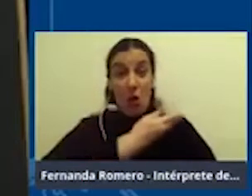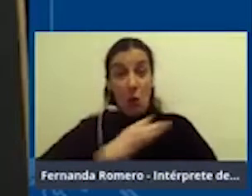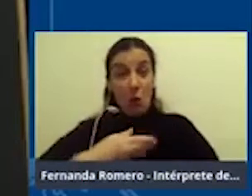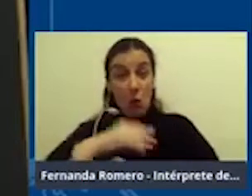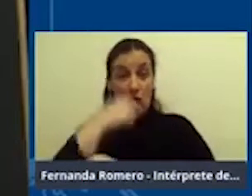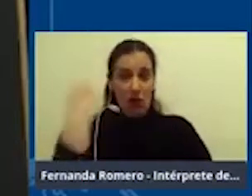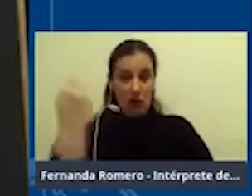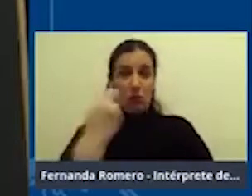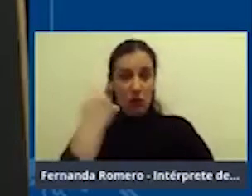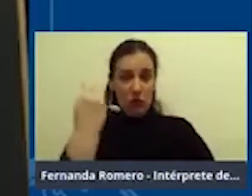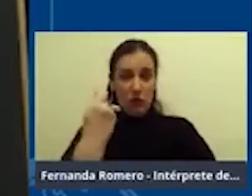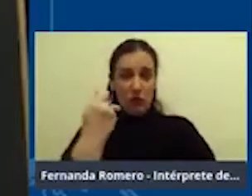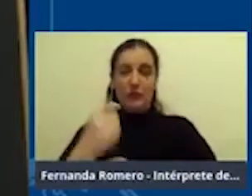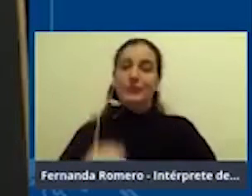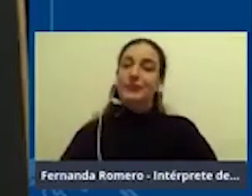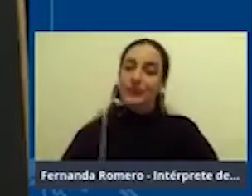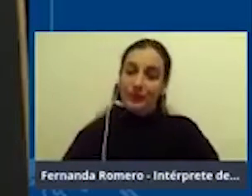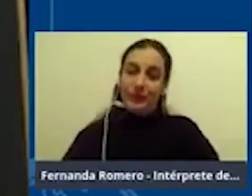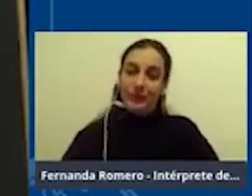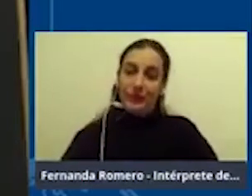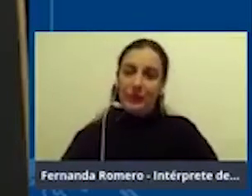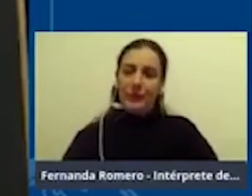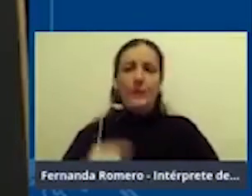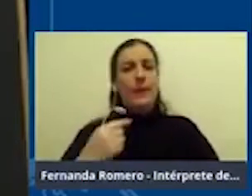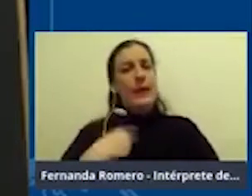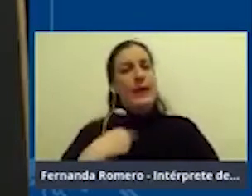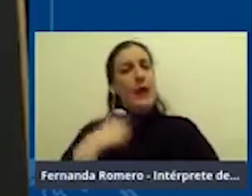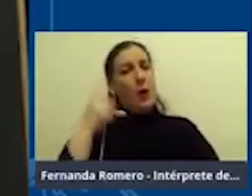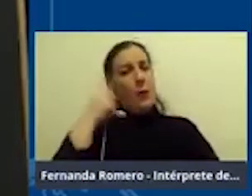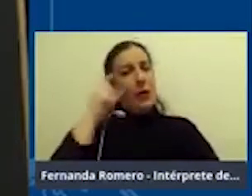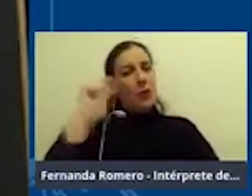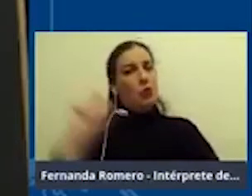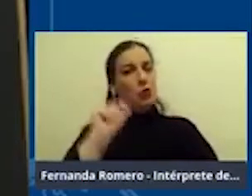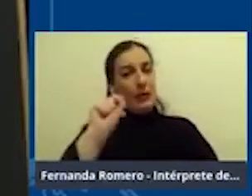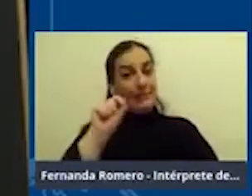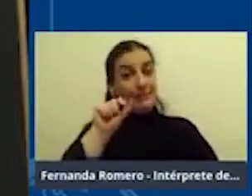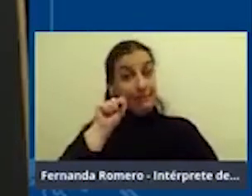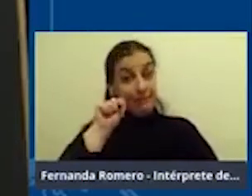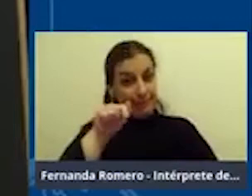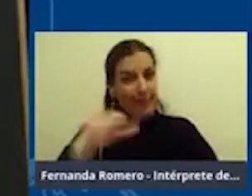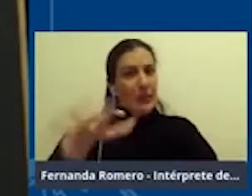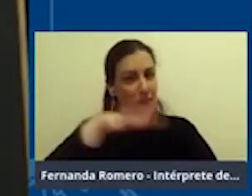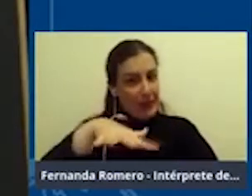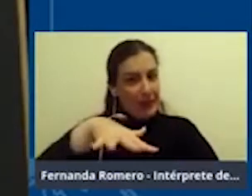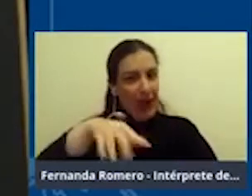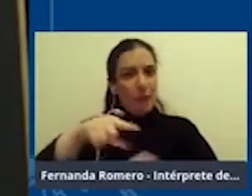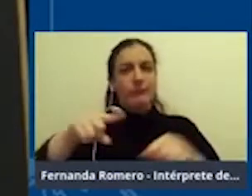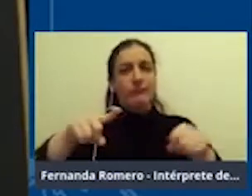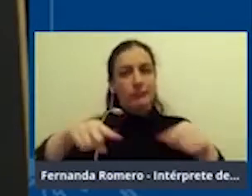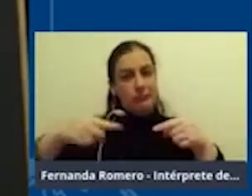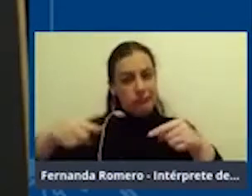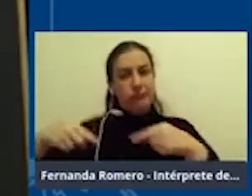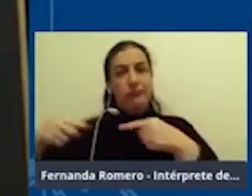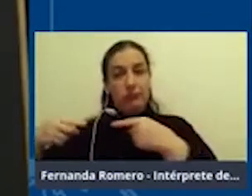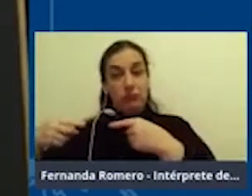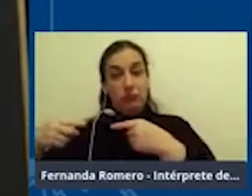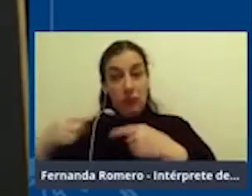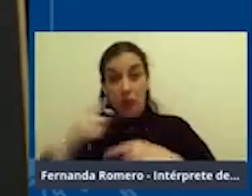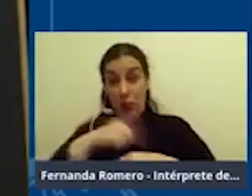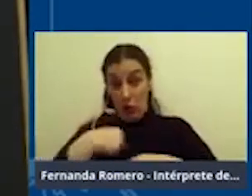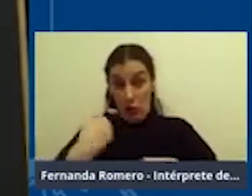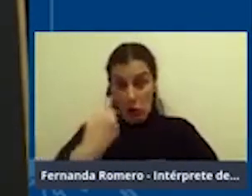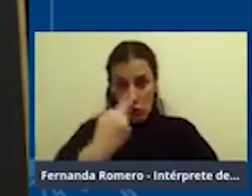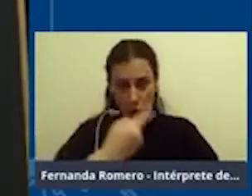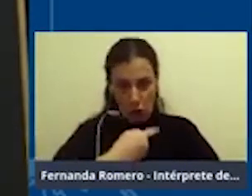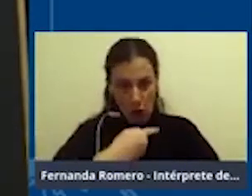Grande do Sul. Eu penso que esse cenário foi um desafio e também que nós